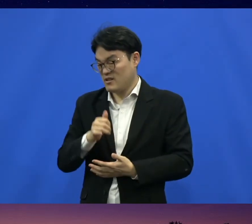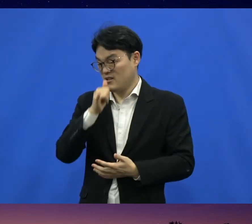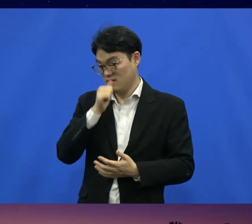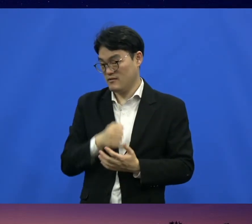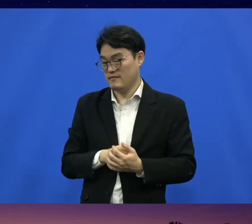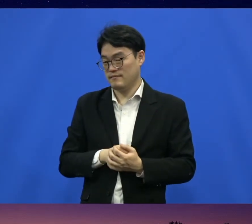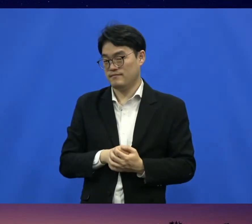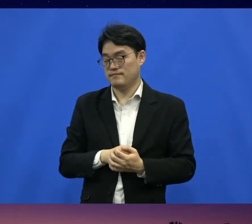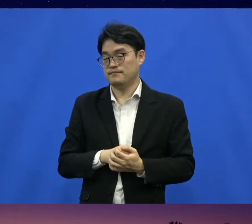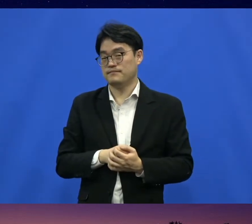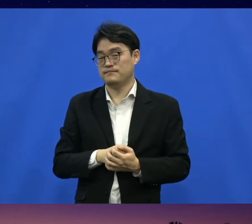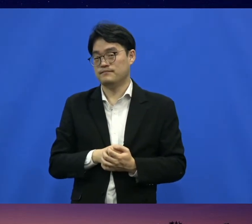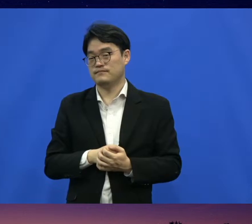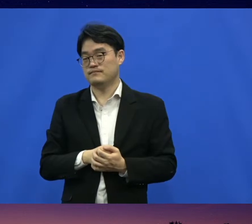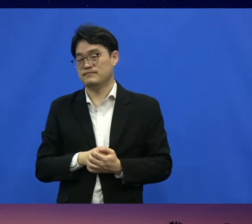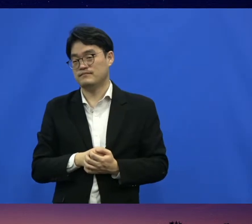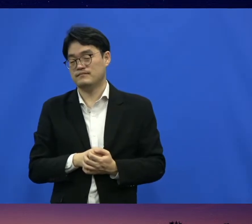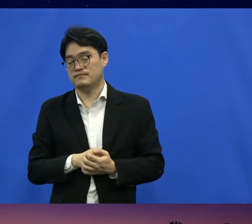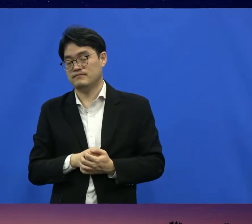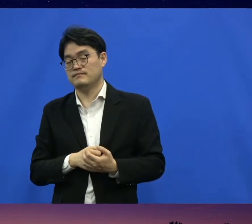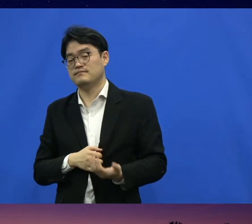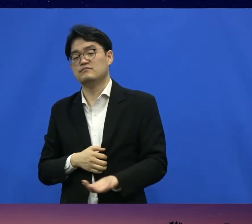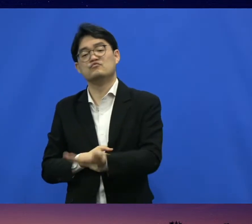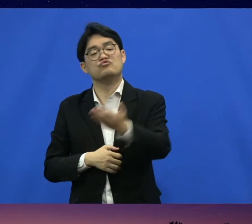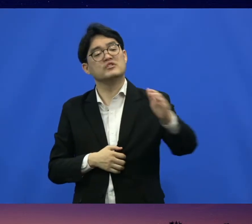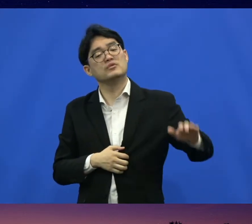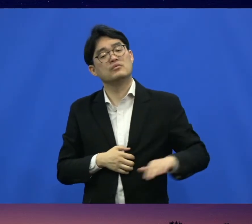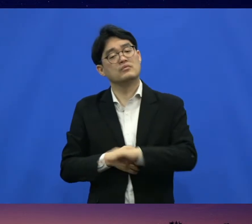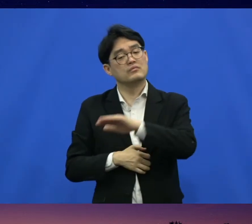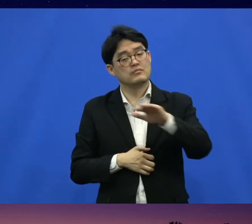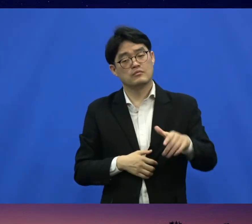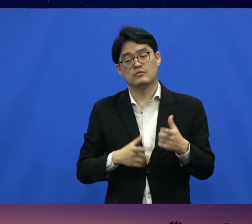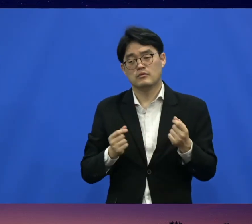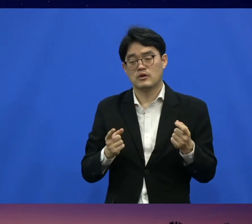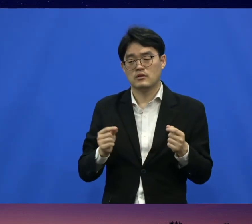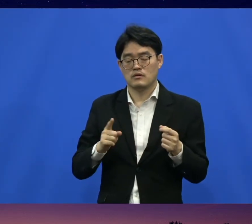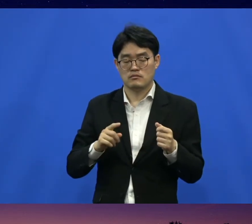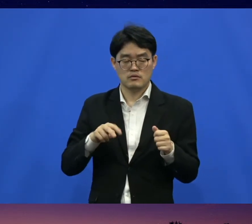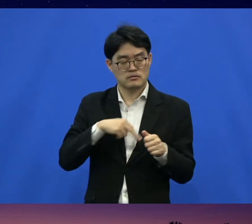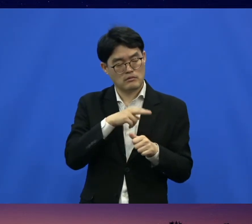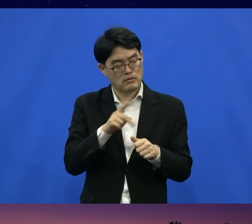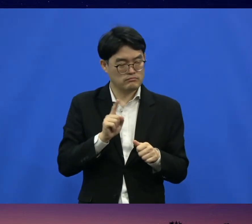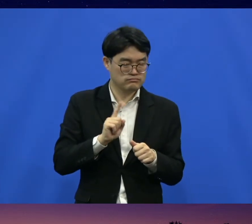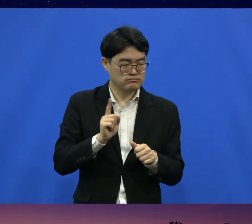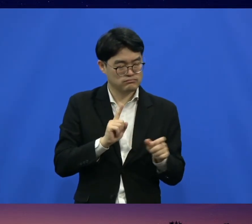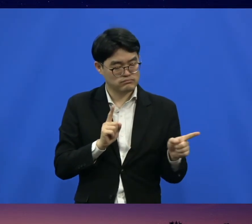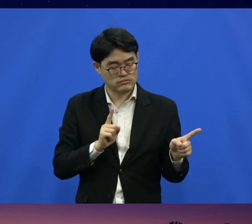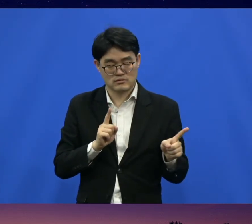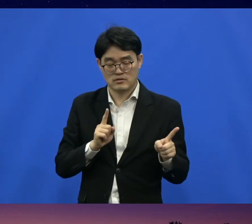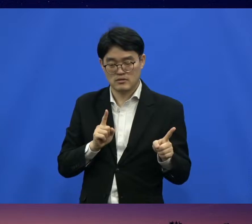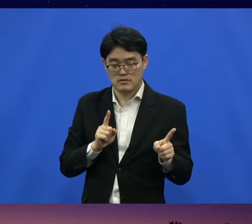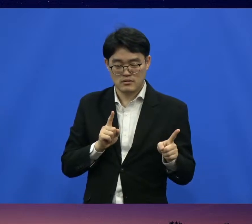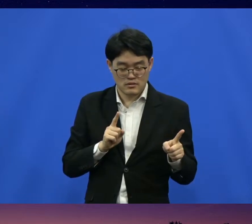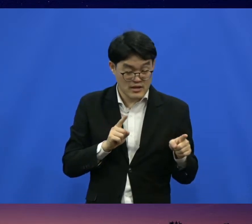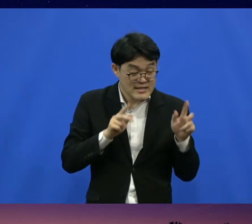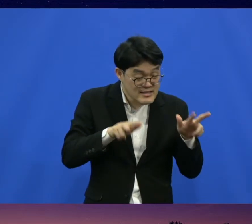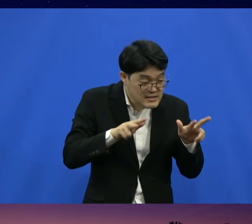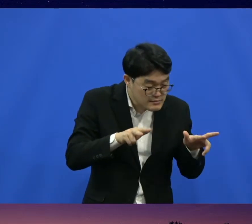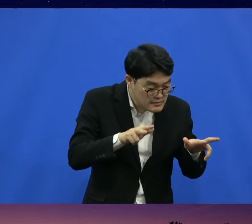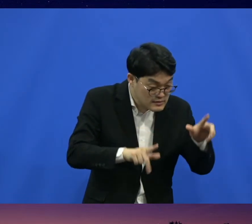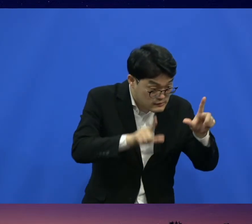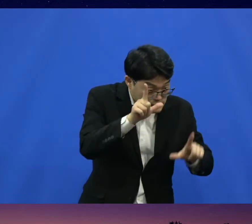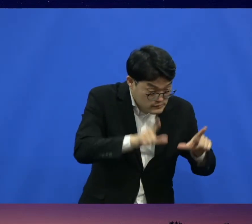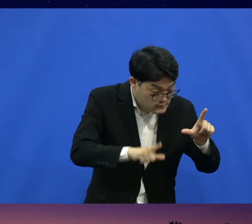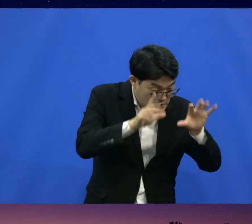현실적이게 돼요. 사실 자꾸 현실적인 사람들. 현실만 보면 여러분, 우리는 믿음의 길을 선택할